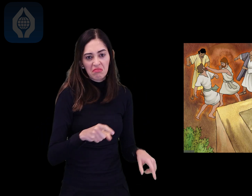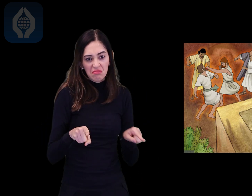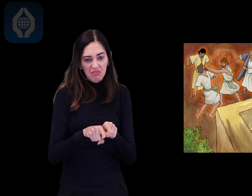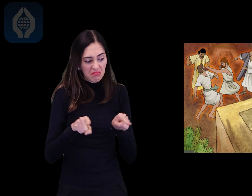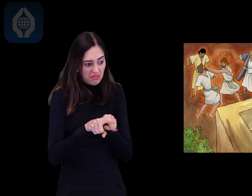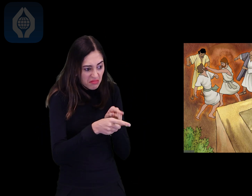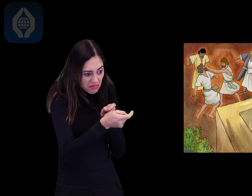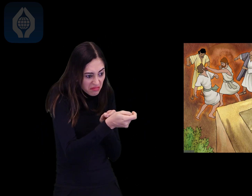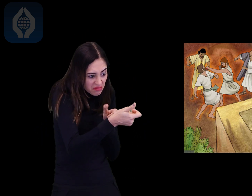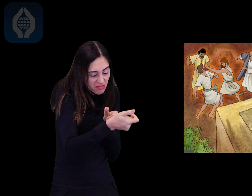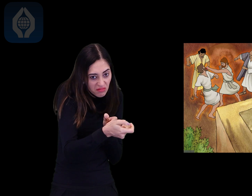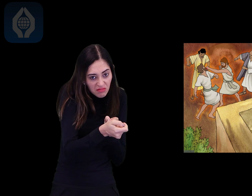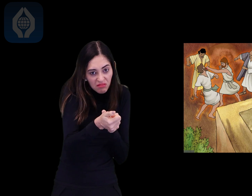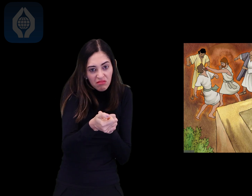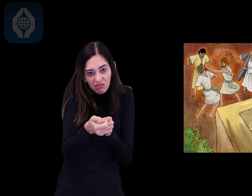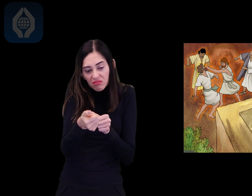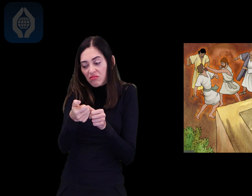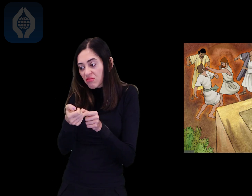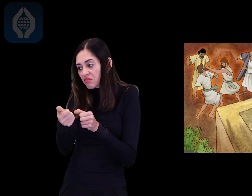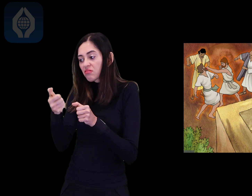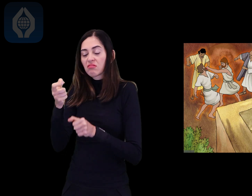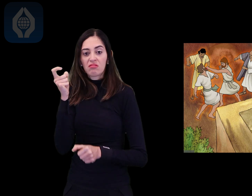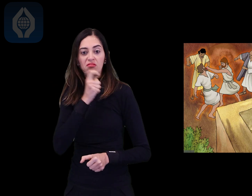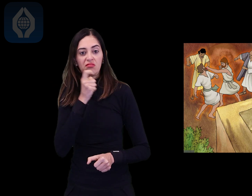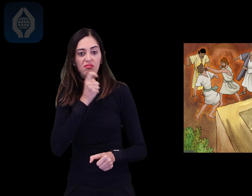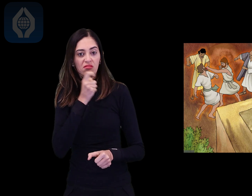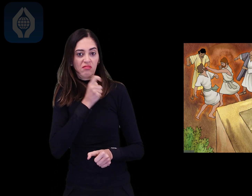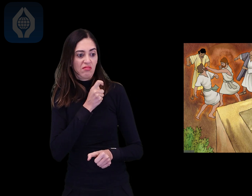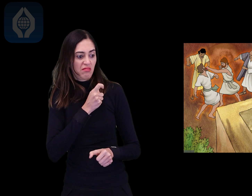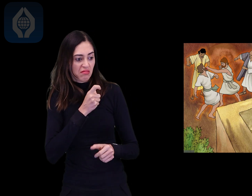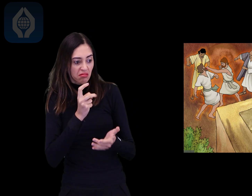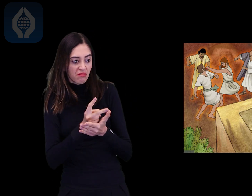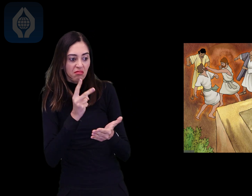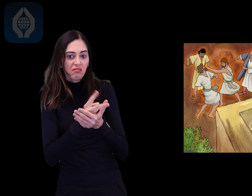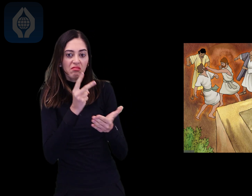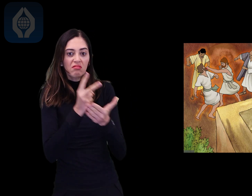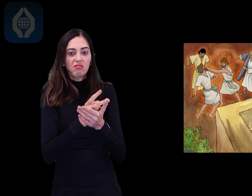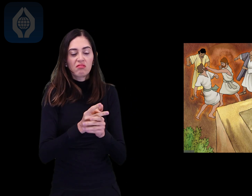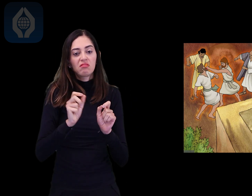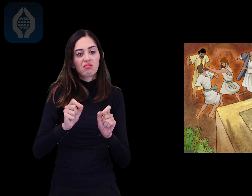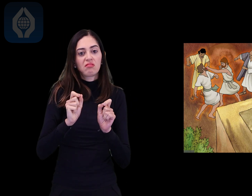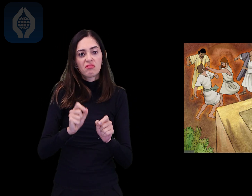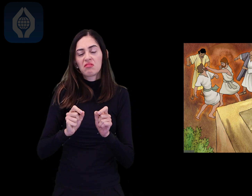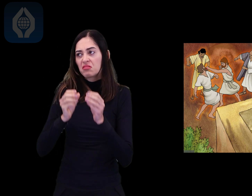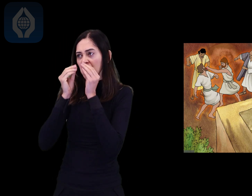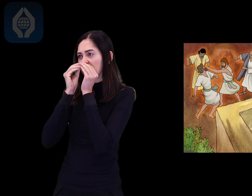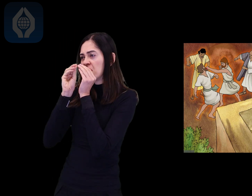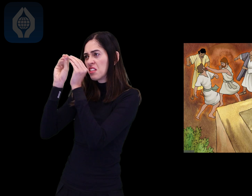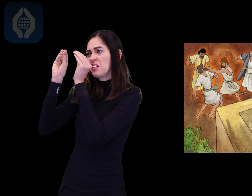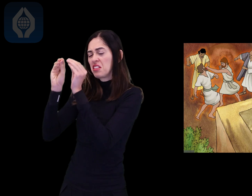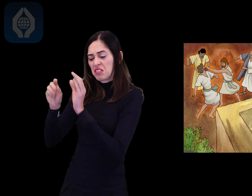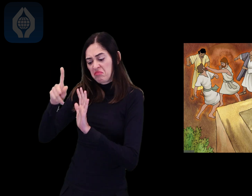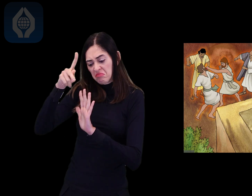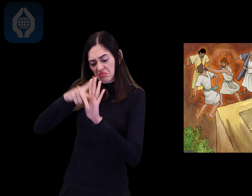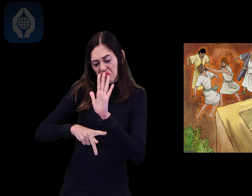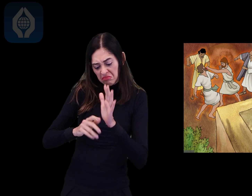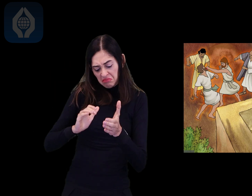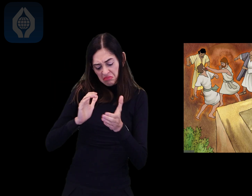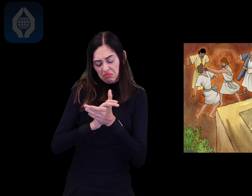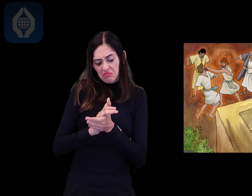mentiam constantemente uns para com os outros. Ignoravam o plano original de Deus para o casamento. Os homens tinham várias esposas